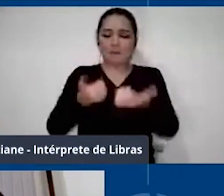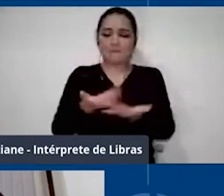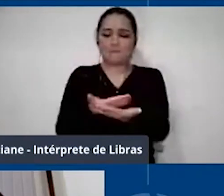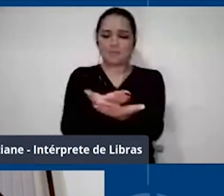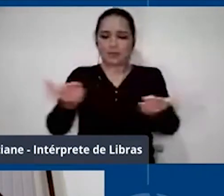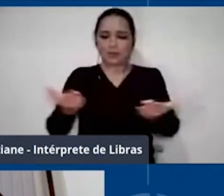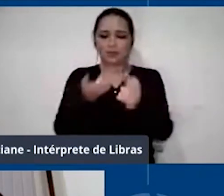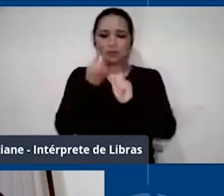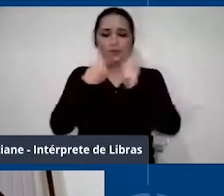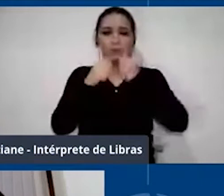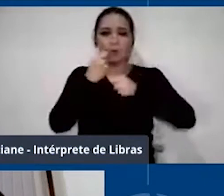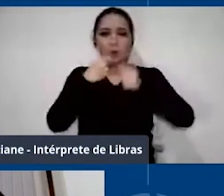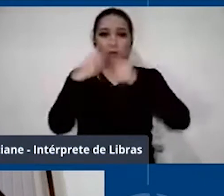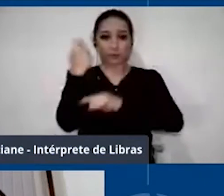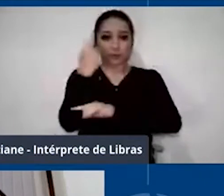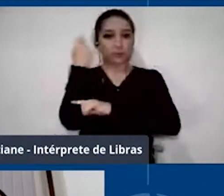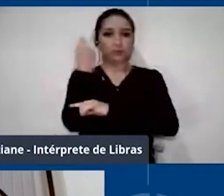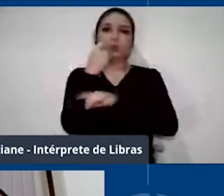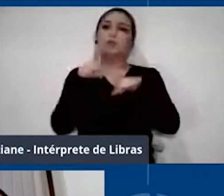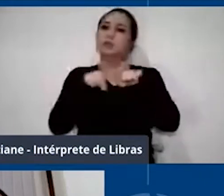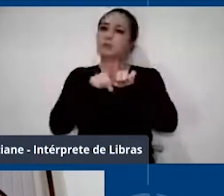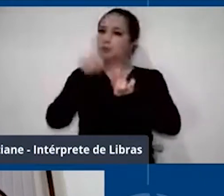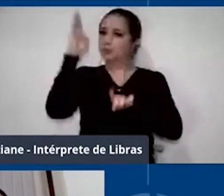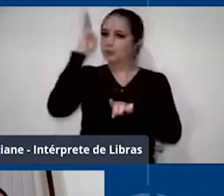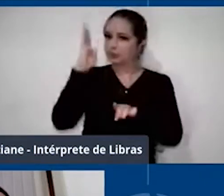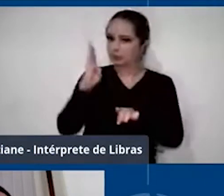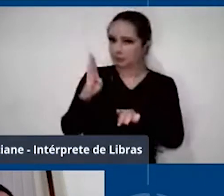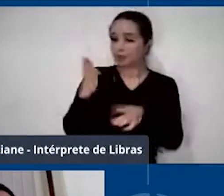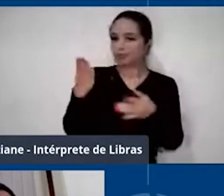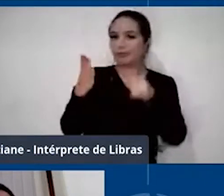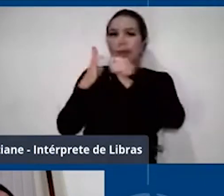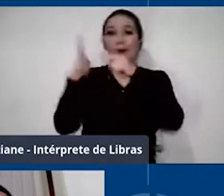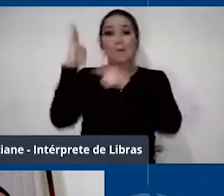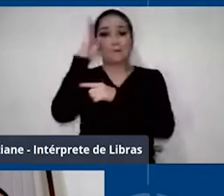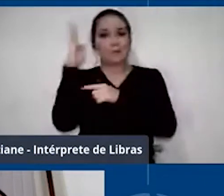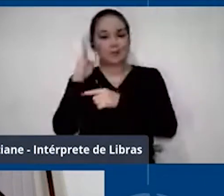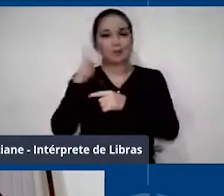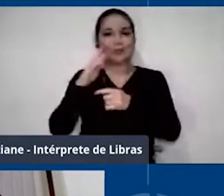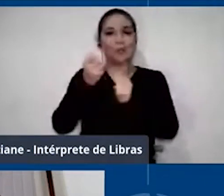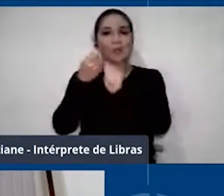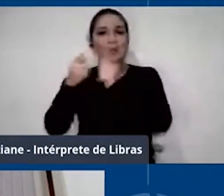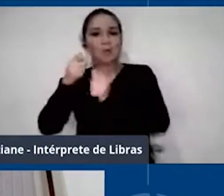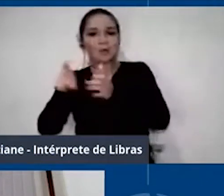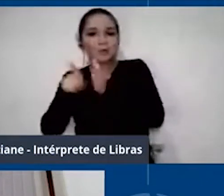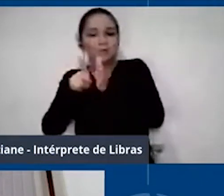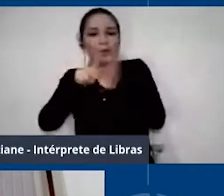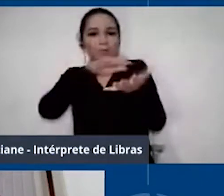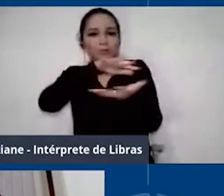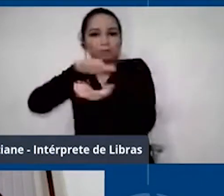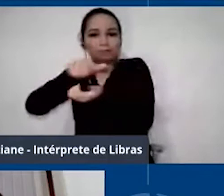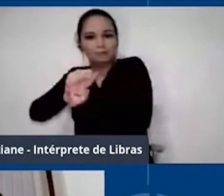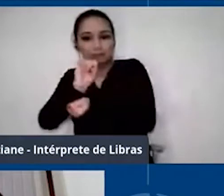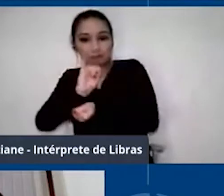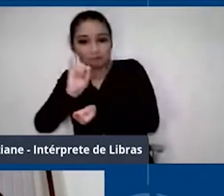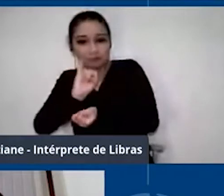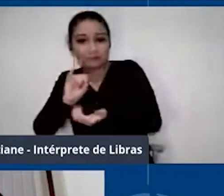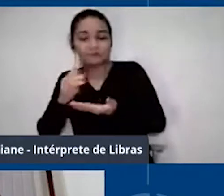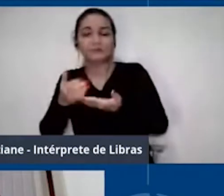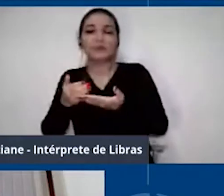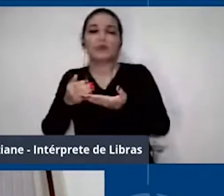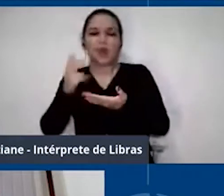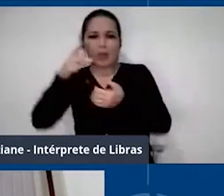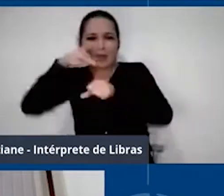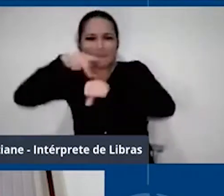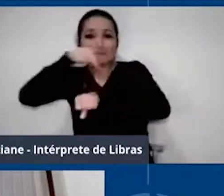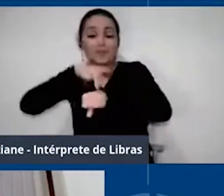né, e do Brasil, né? O Brasil, em termos de comércio internacional e considerando o seu tamanho, é um dos países